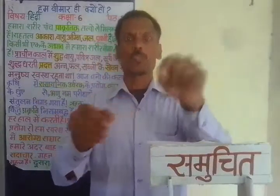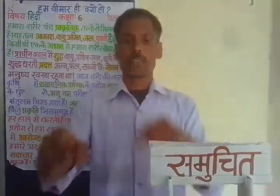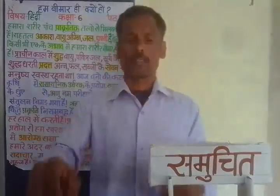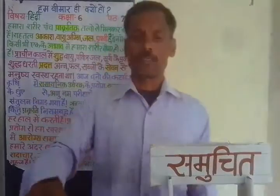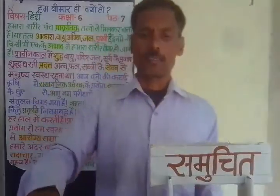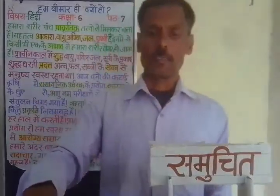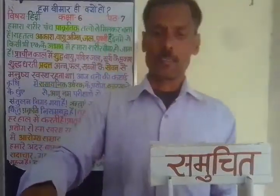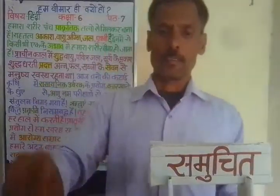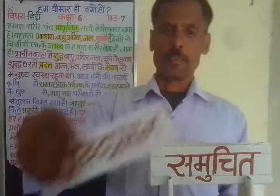समुचित